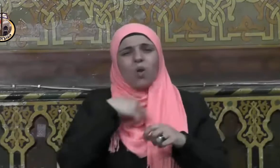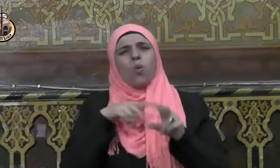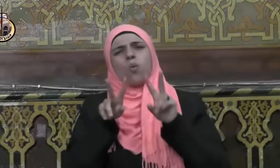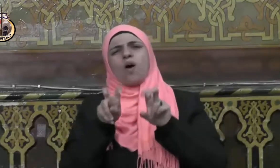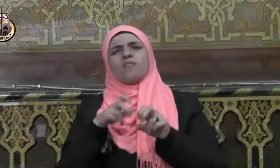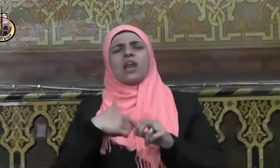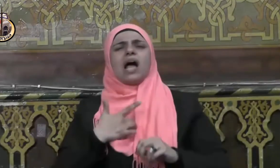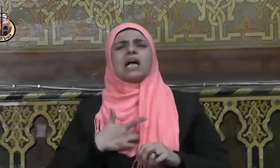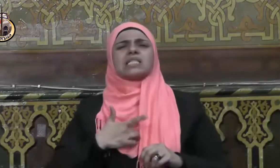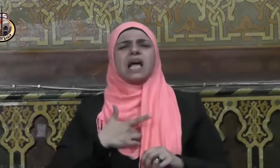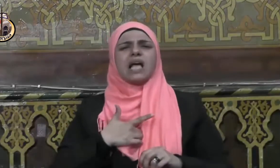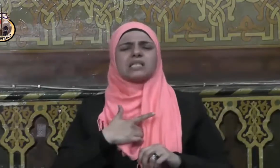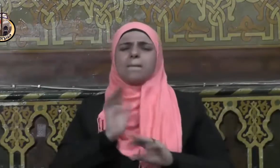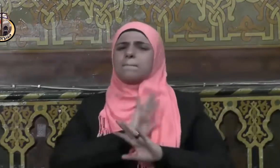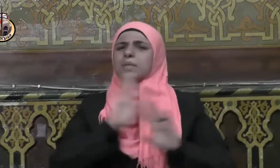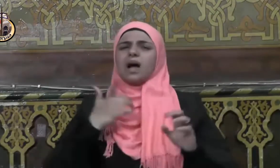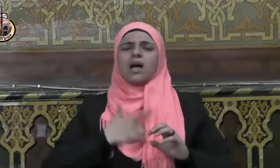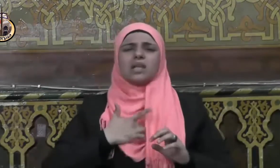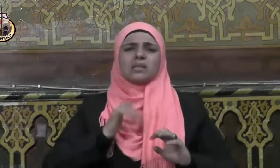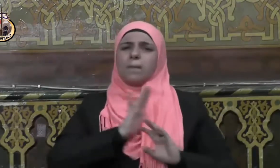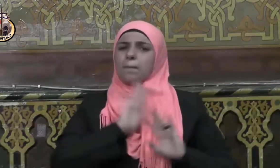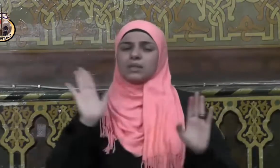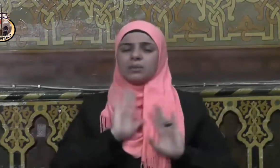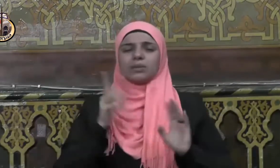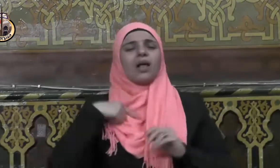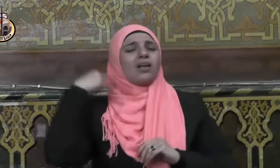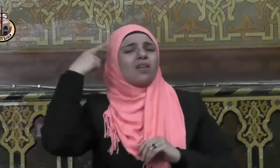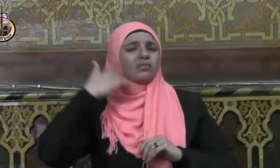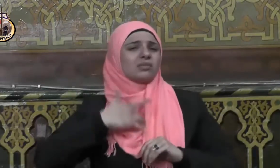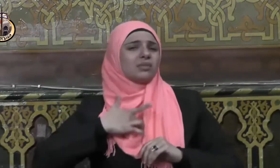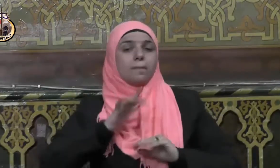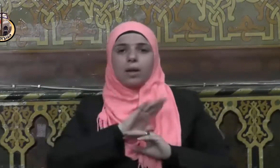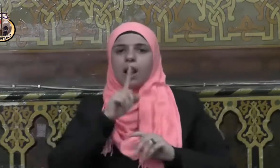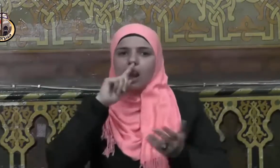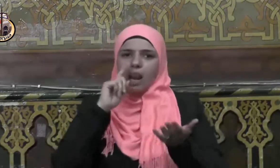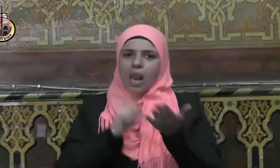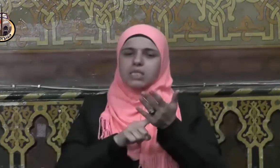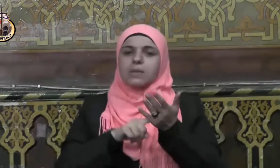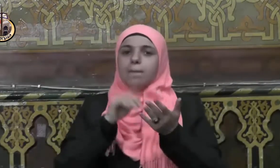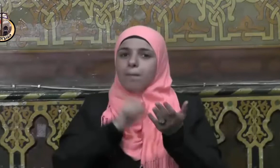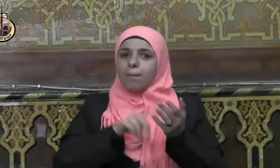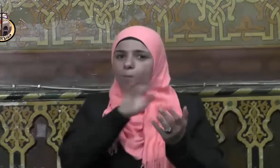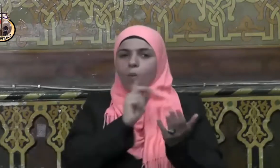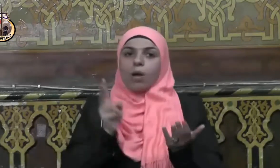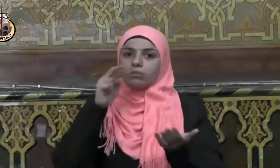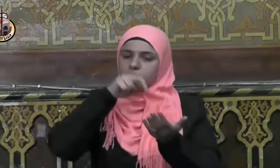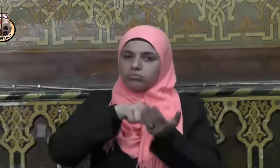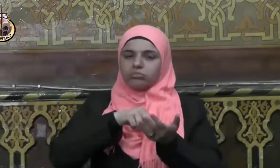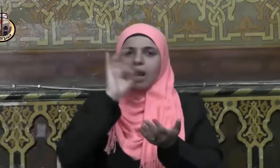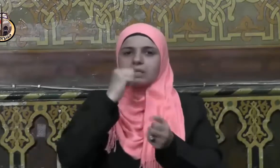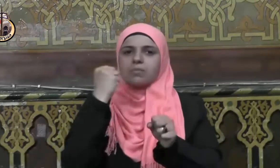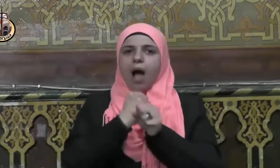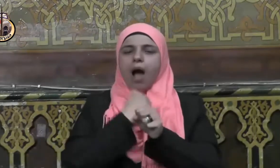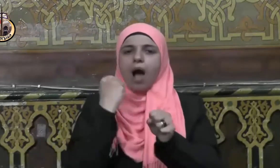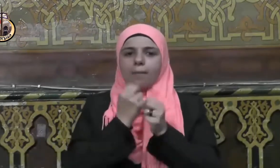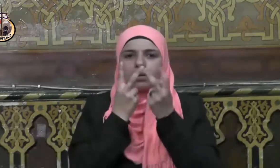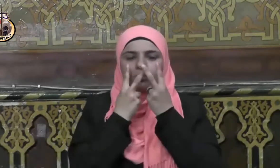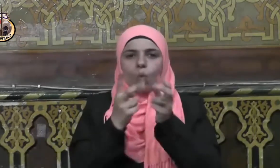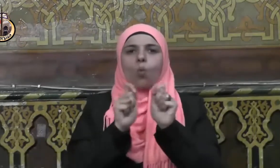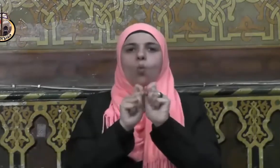المشاعر والعواطف فحسب، بل يجب أن يترجم إلى عمل وسلوك